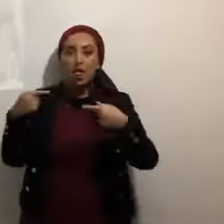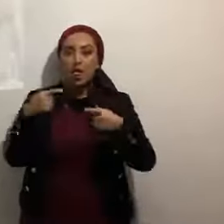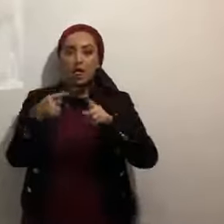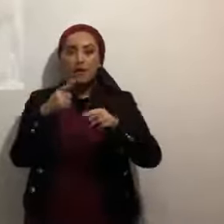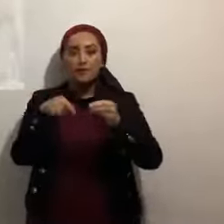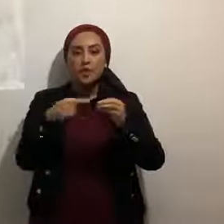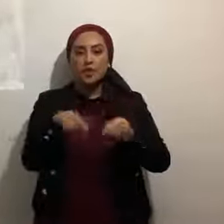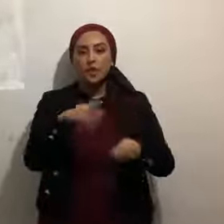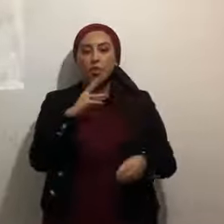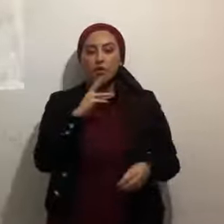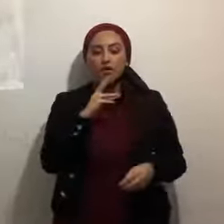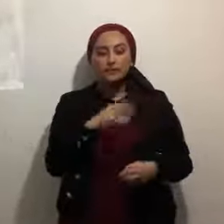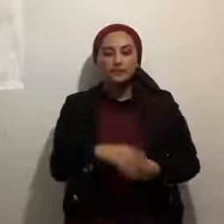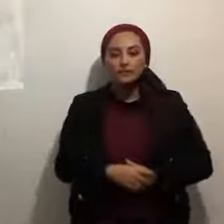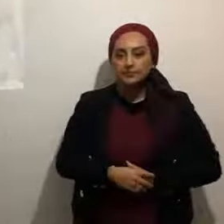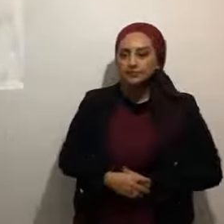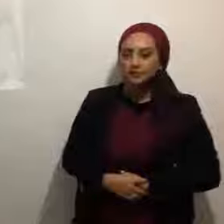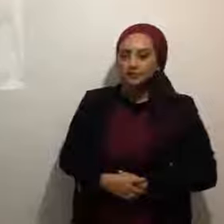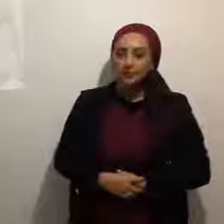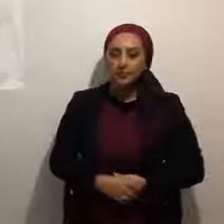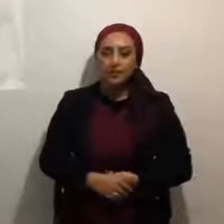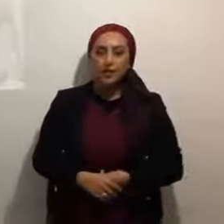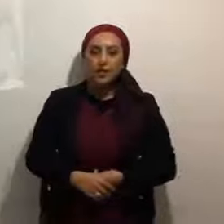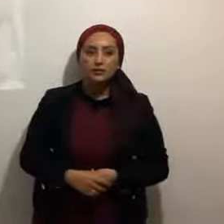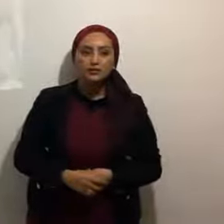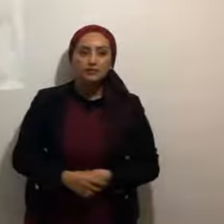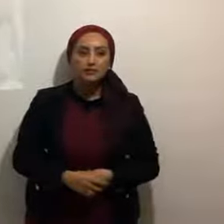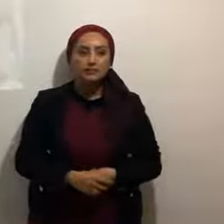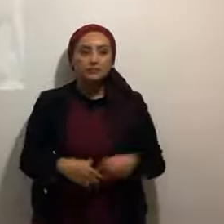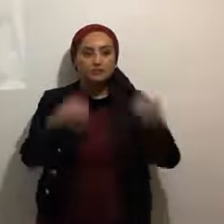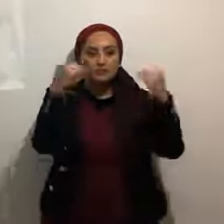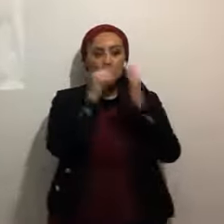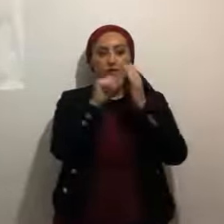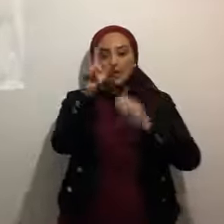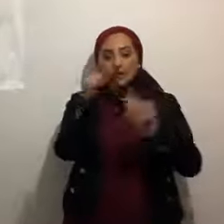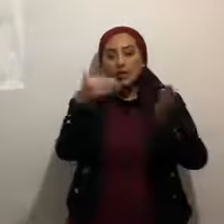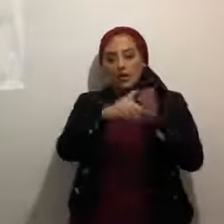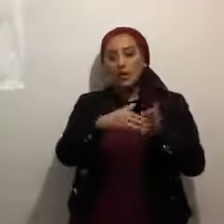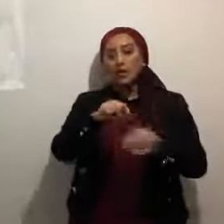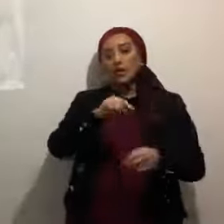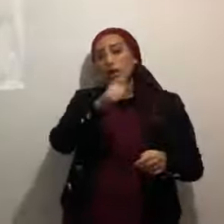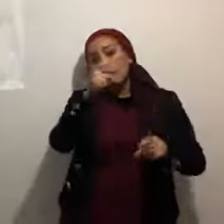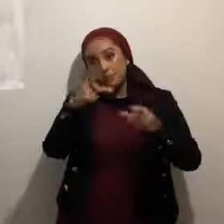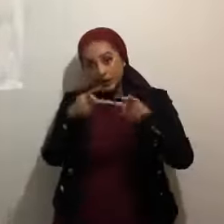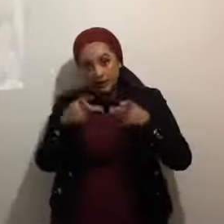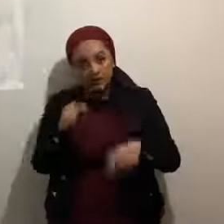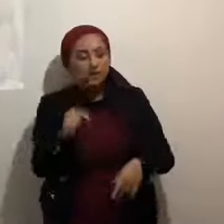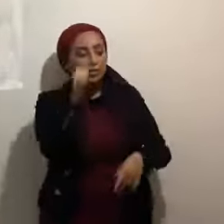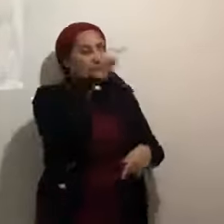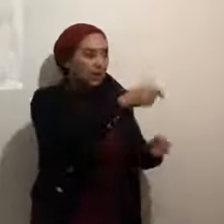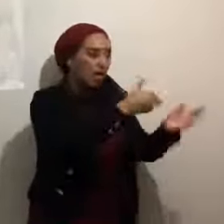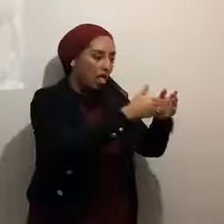porque habían altercado con él. Y verso 21, y abrieron otro pozo y también riñeron sobre él, y llamó su nombre